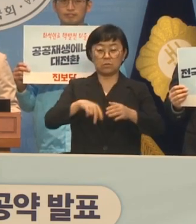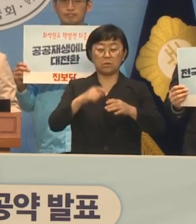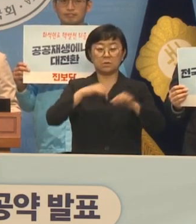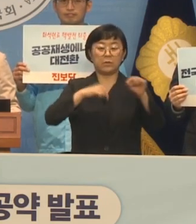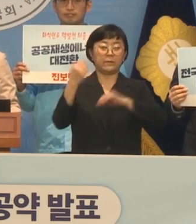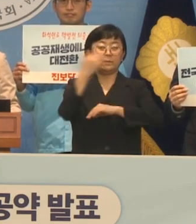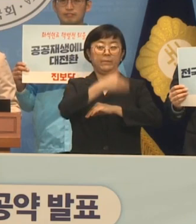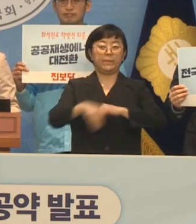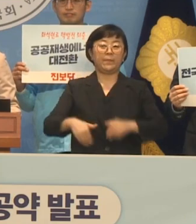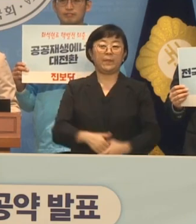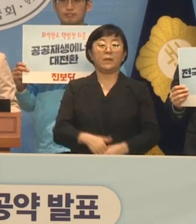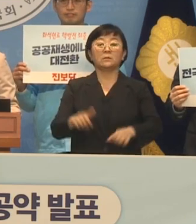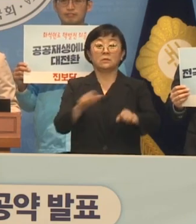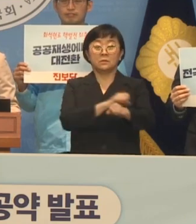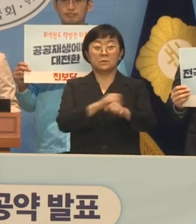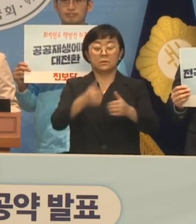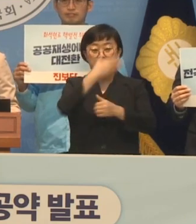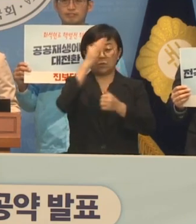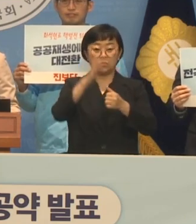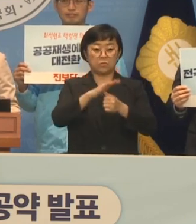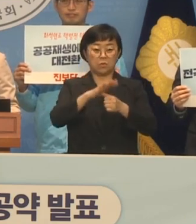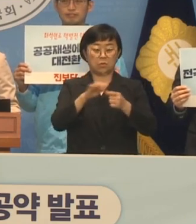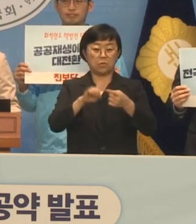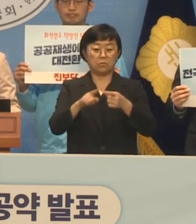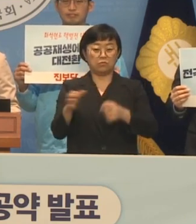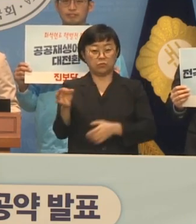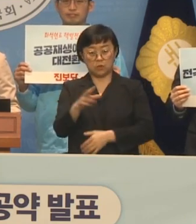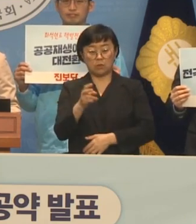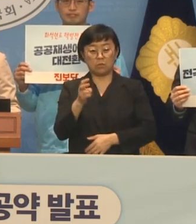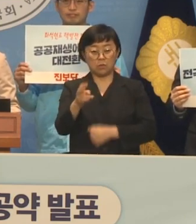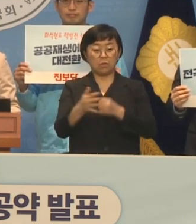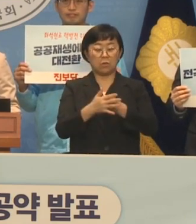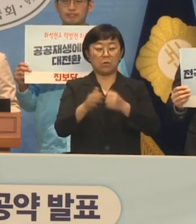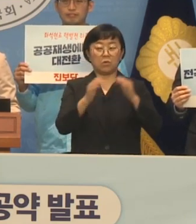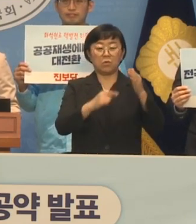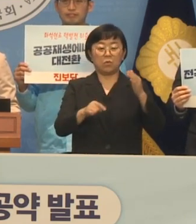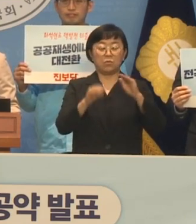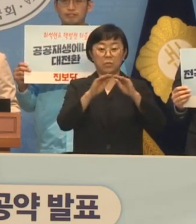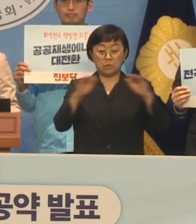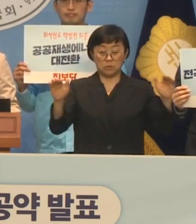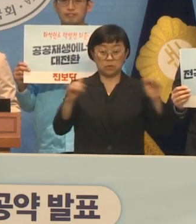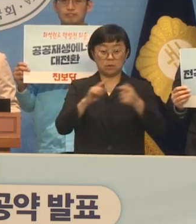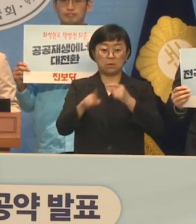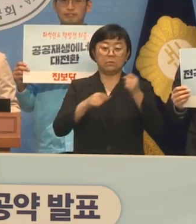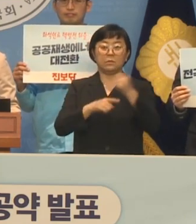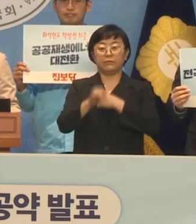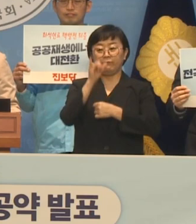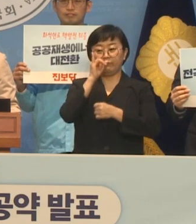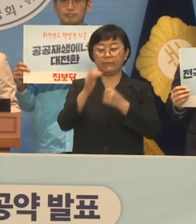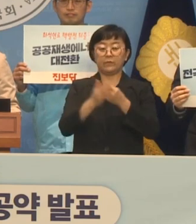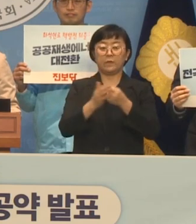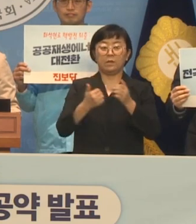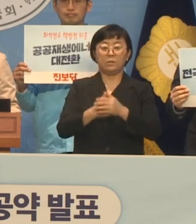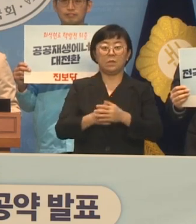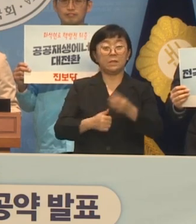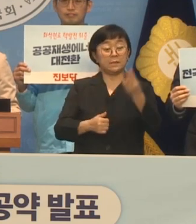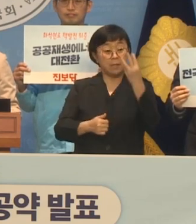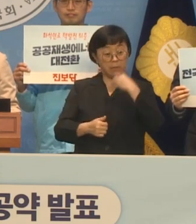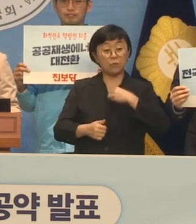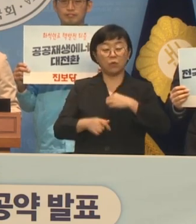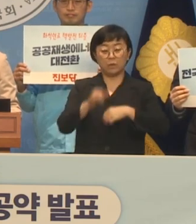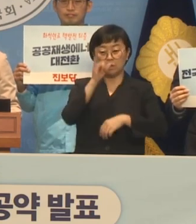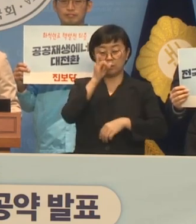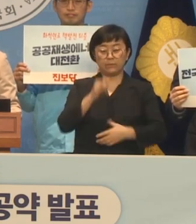정책입니다. 특히 청소년 무상교통은 교육평등의 의미까지 더해 일석삼조가